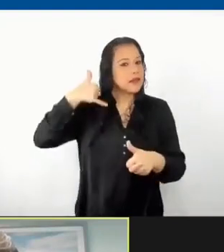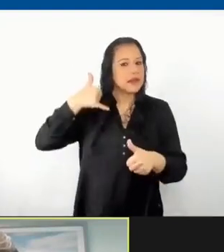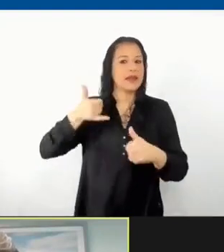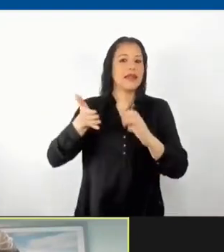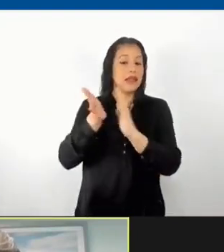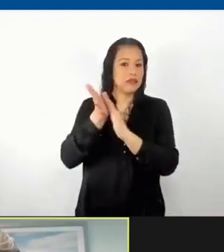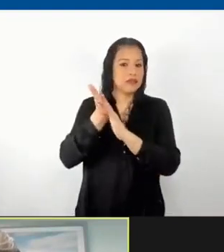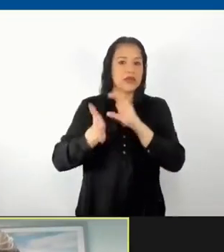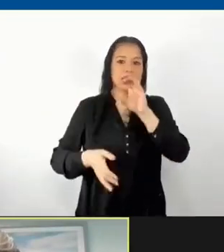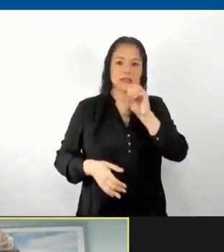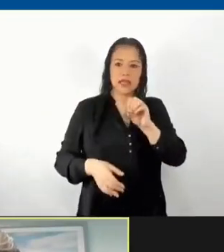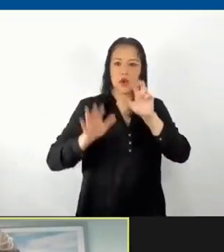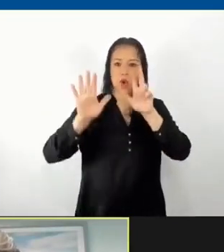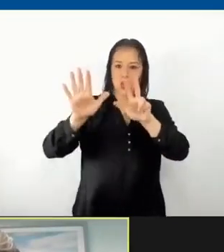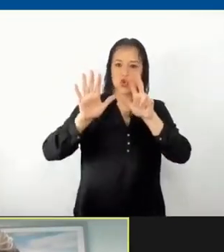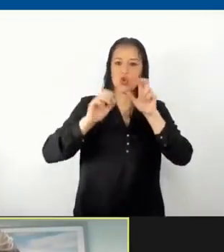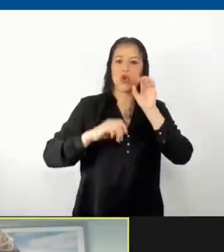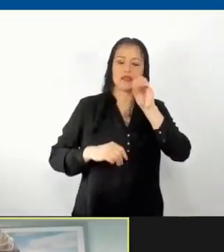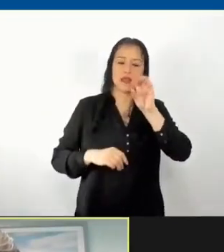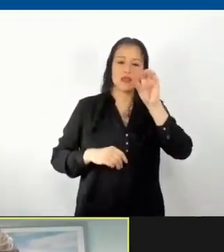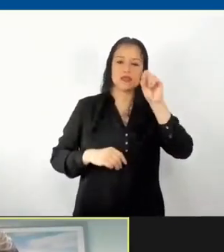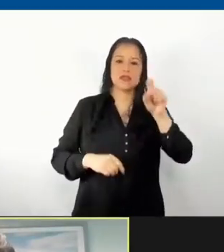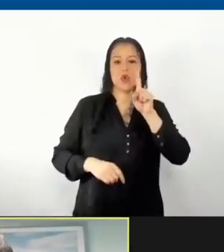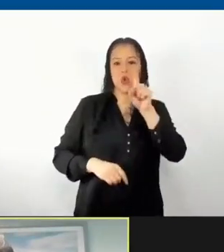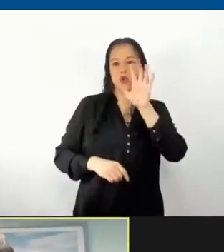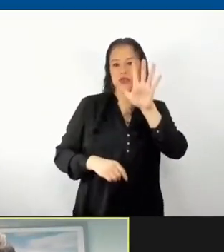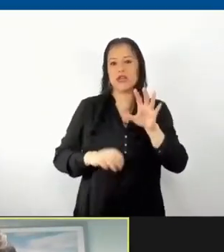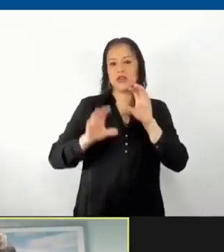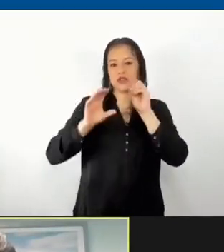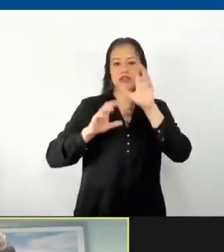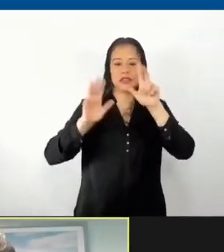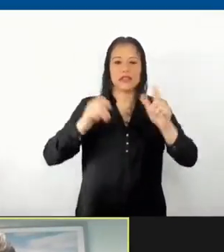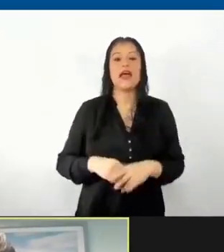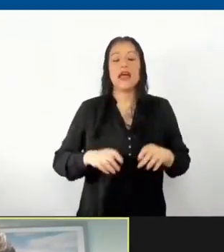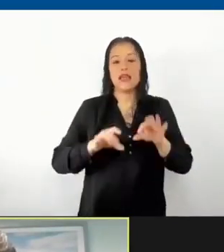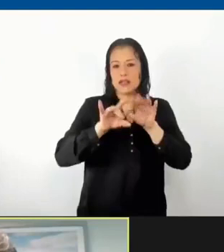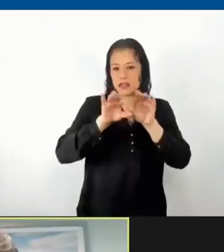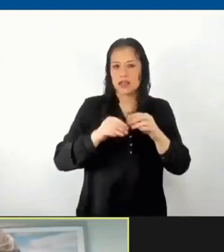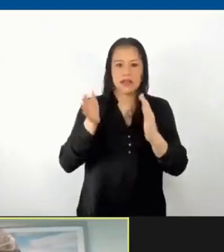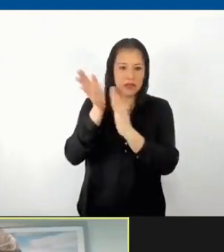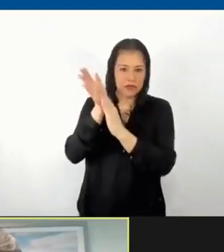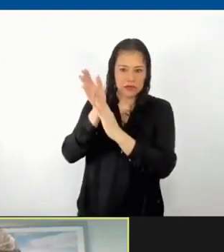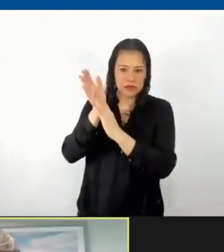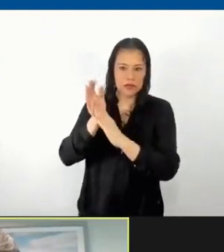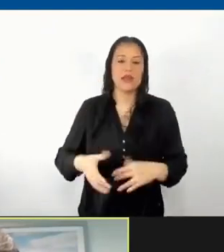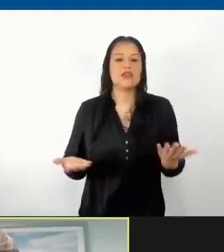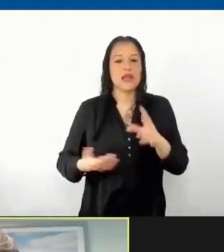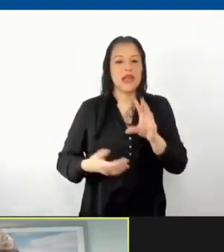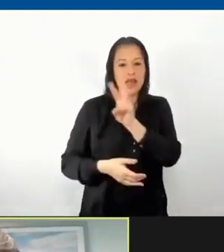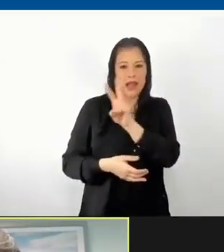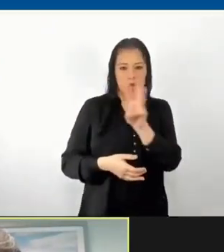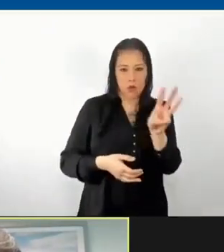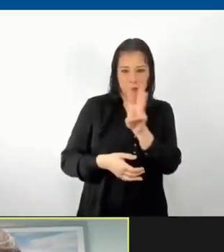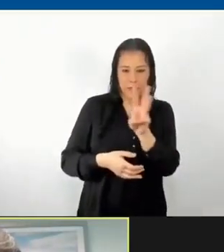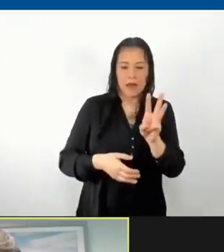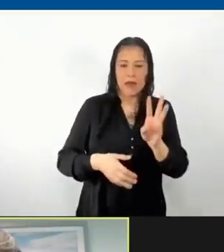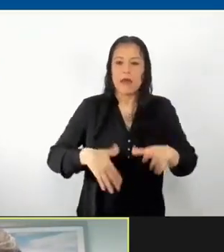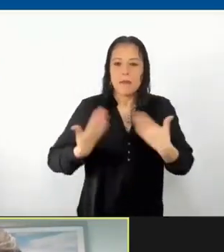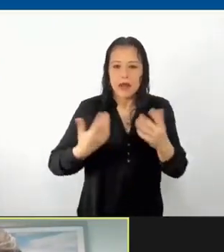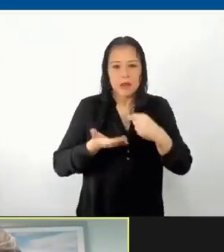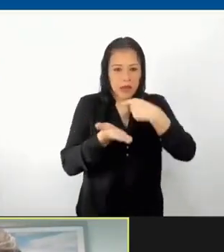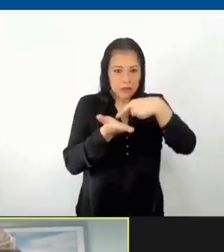del Pueblo 0800 15 170 y el chat de la institución en nuestra página web para que puedan enviar